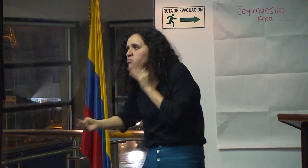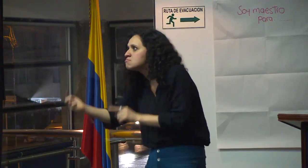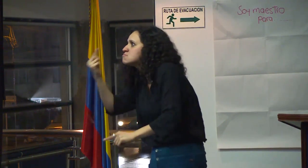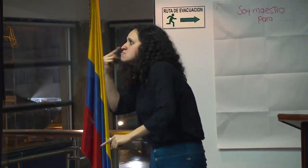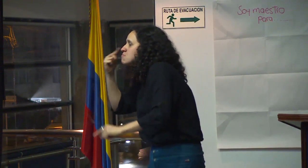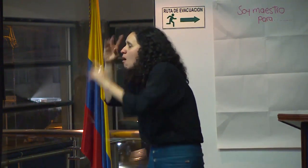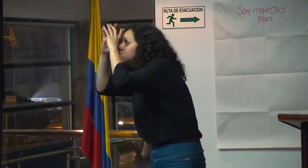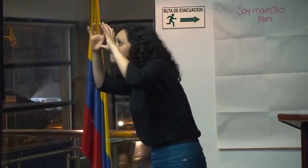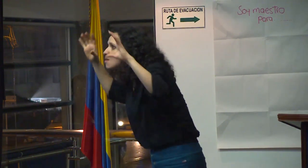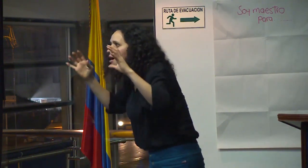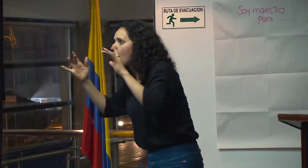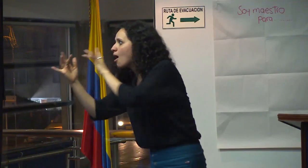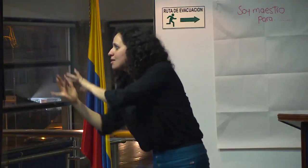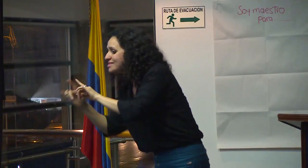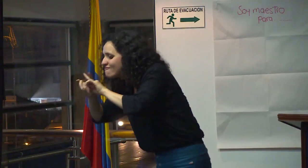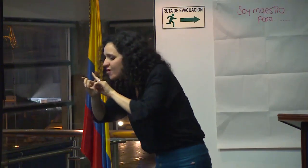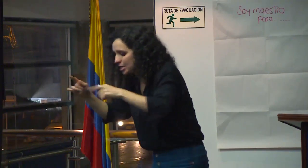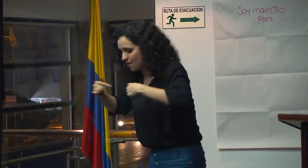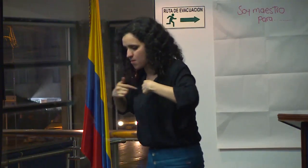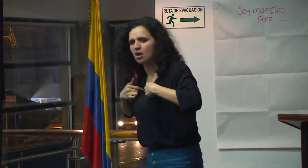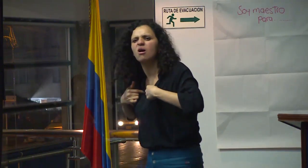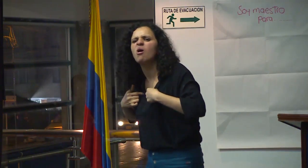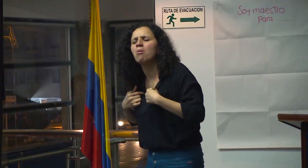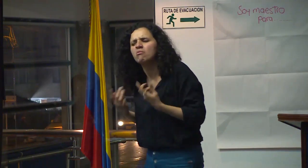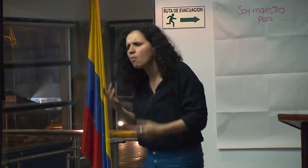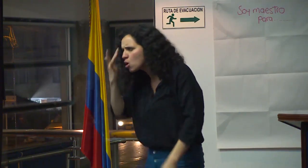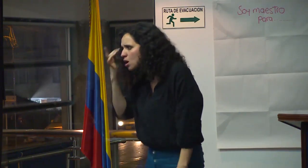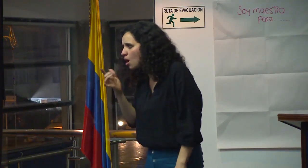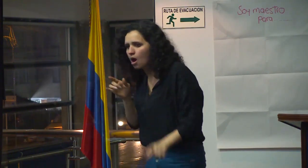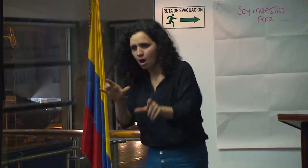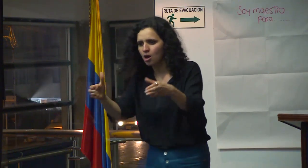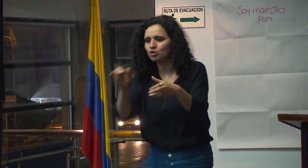¿sí? ¿Por qué? Porque su manera de vivirlo es distinta.